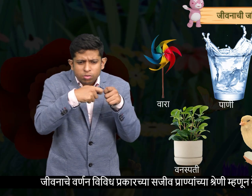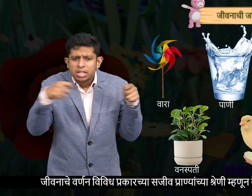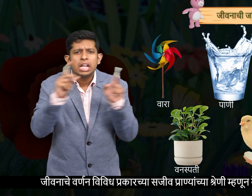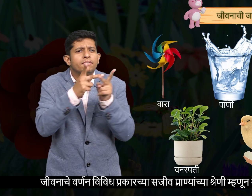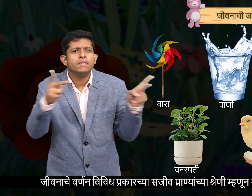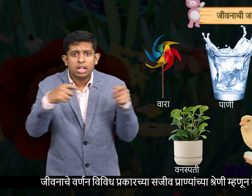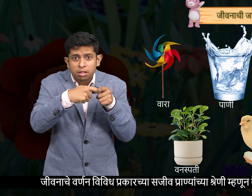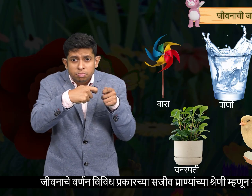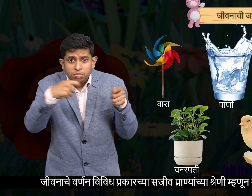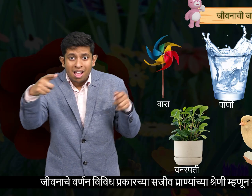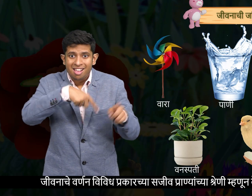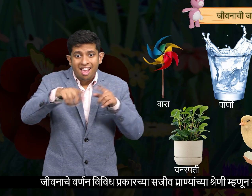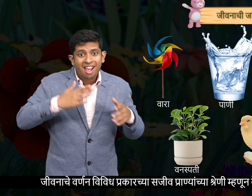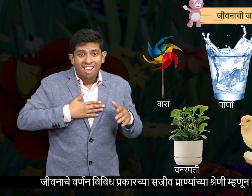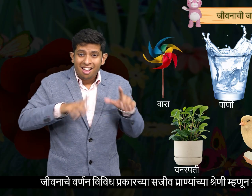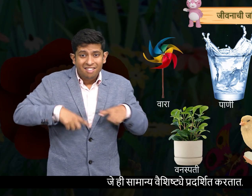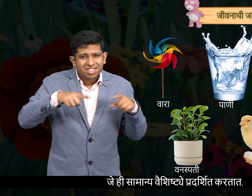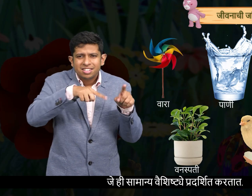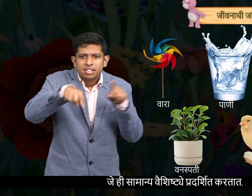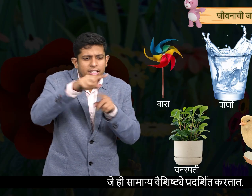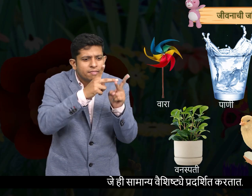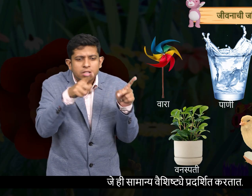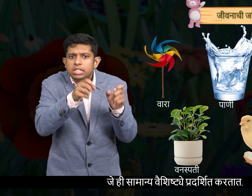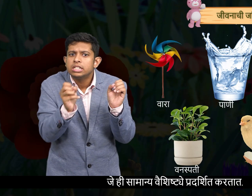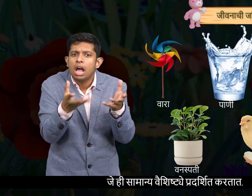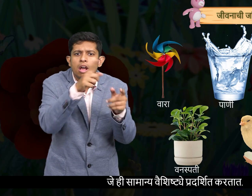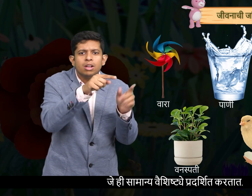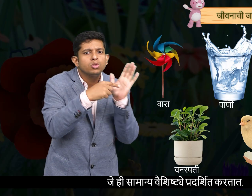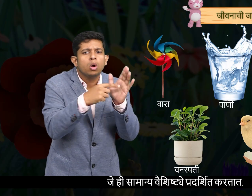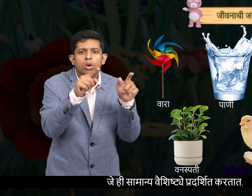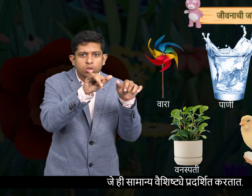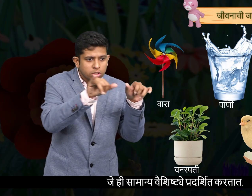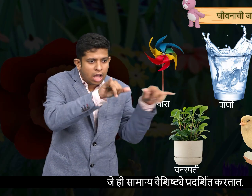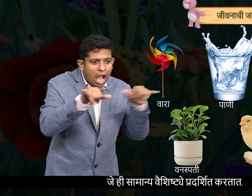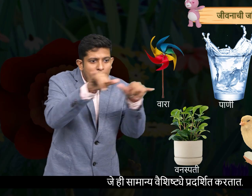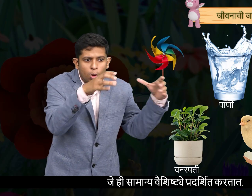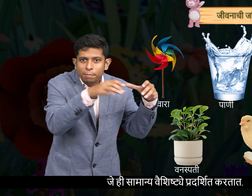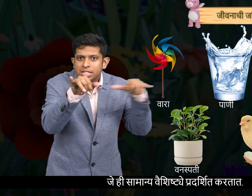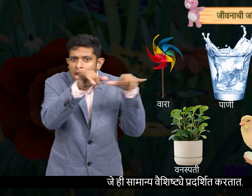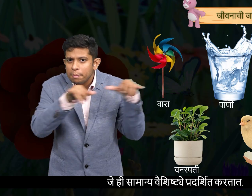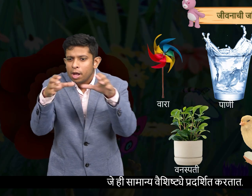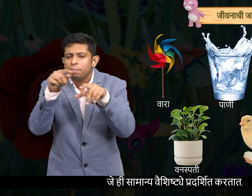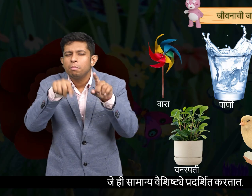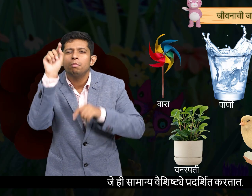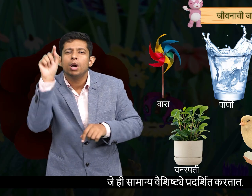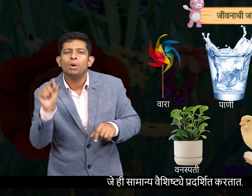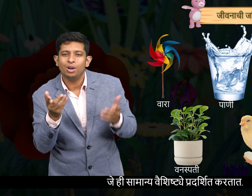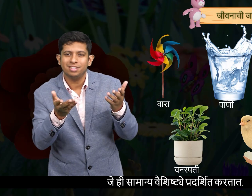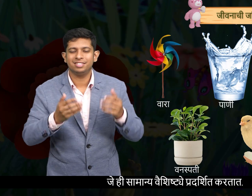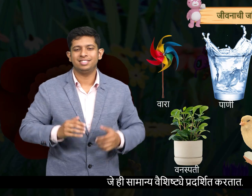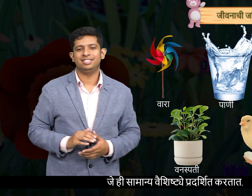प्राण्यांच्या श्रेणी म्हणून केले जाऊ शकते, जे ही सामान्य वैशिष्ट्ये प्रदर्शित करतात.